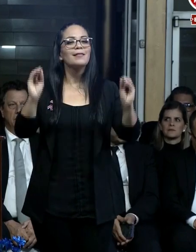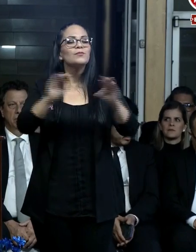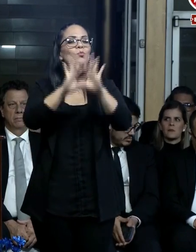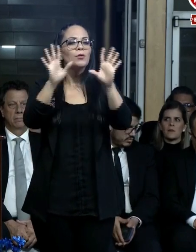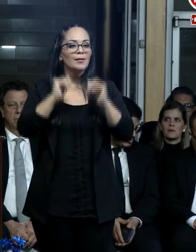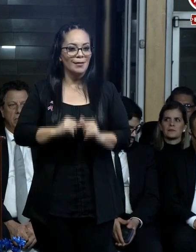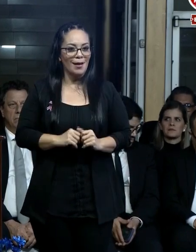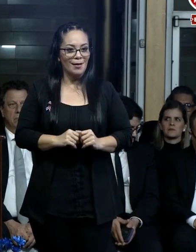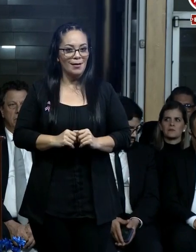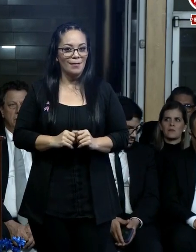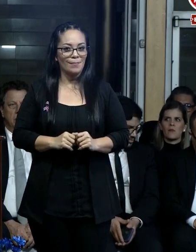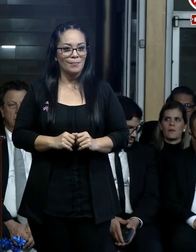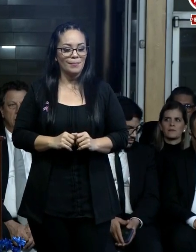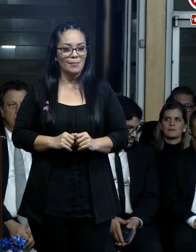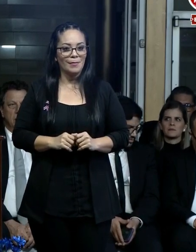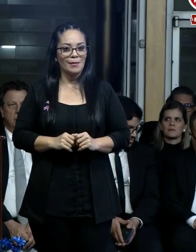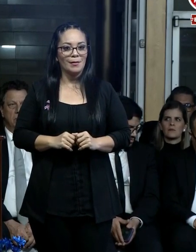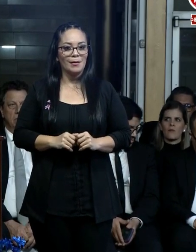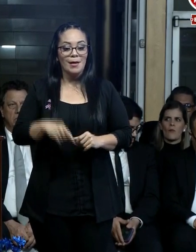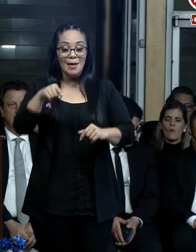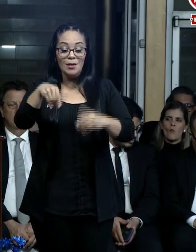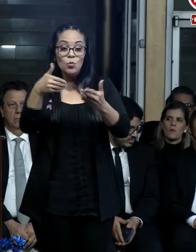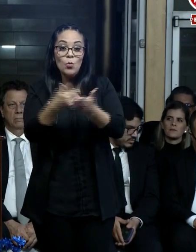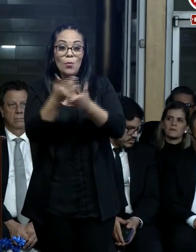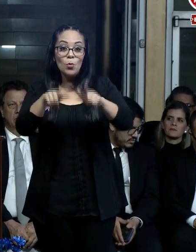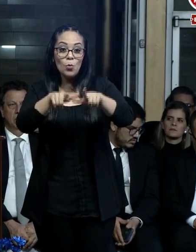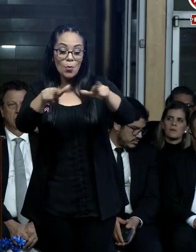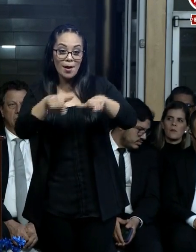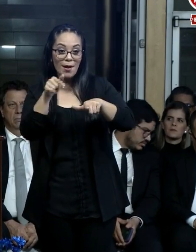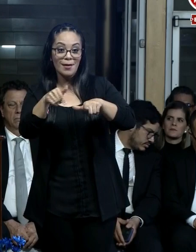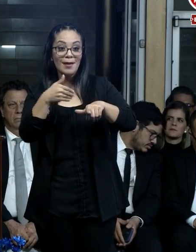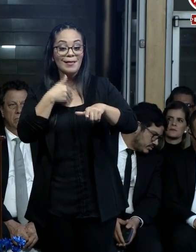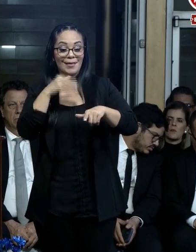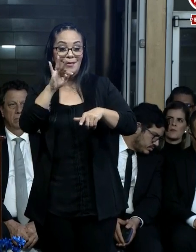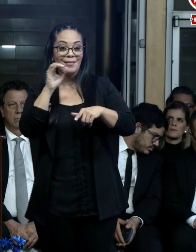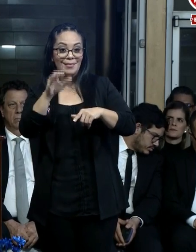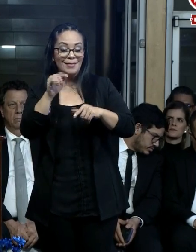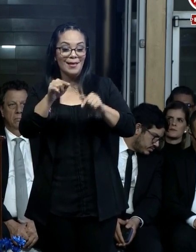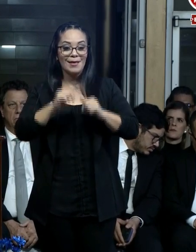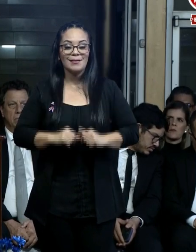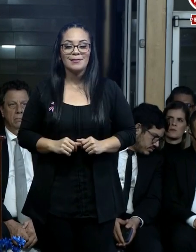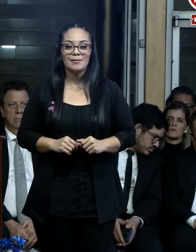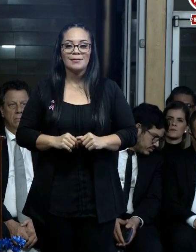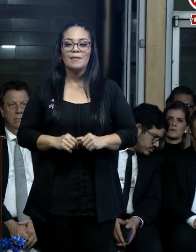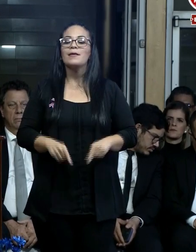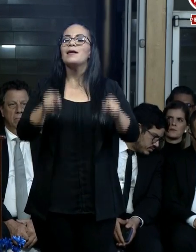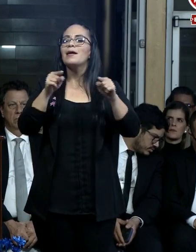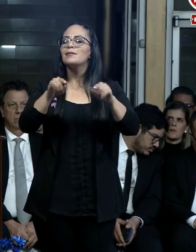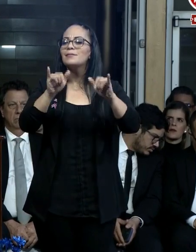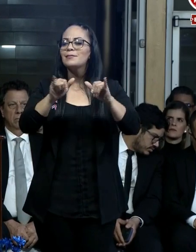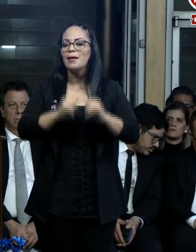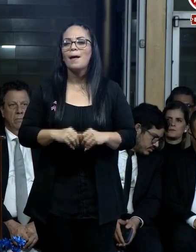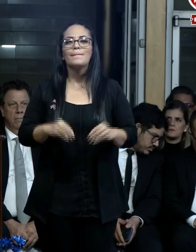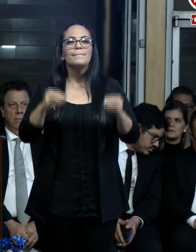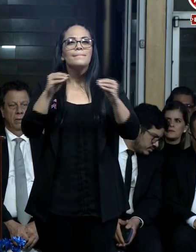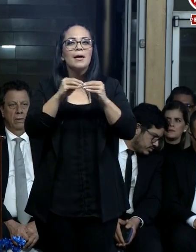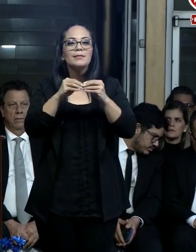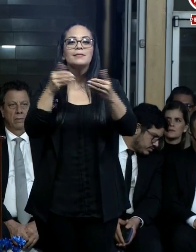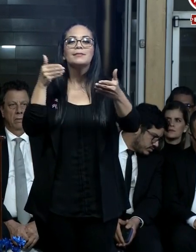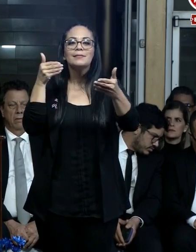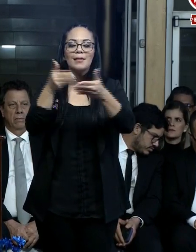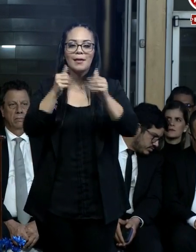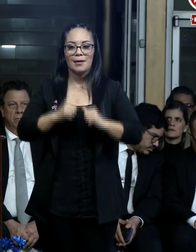clara de que ese nuevo lugar que tiene el TEC está mucho más